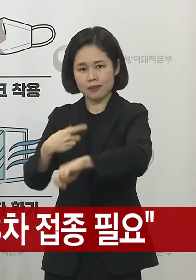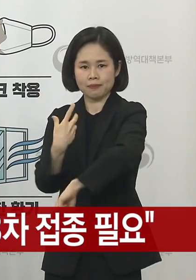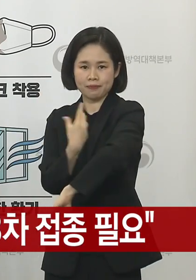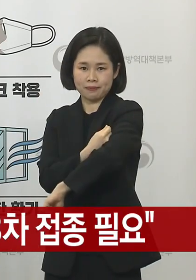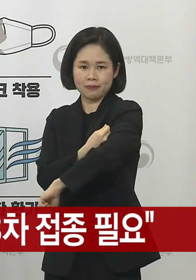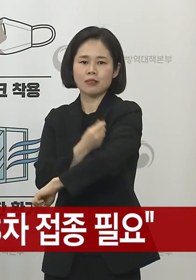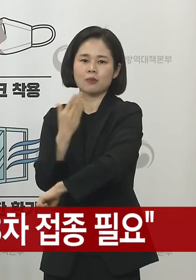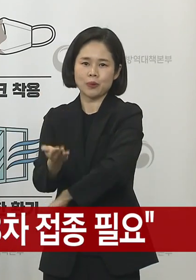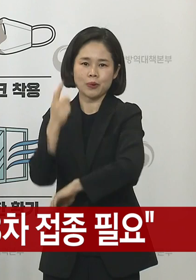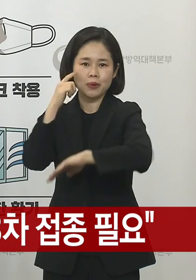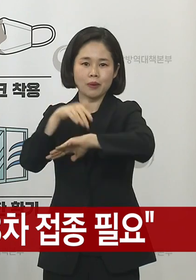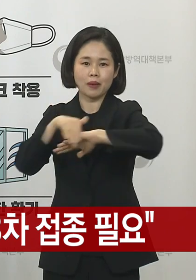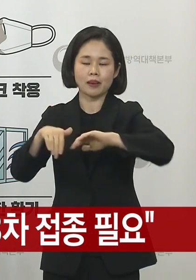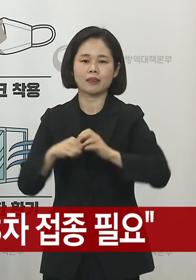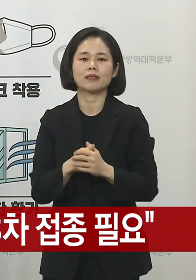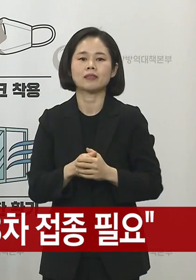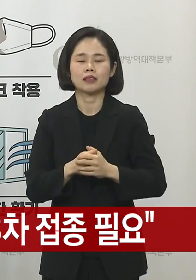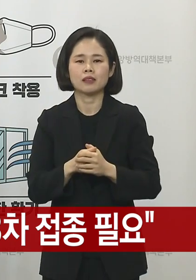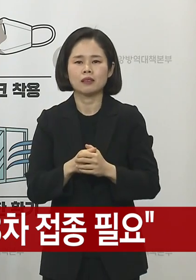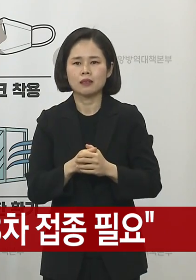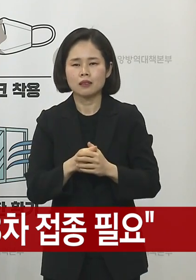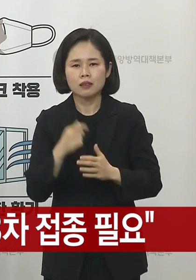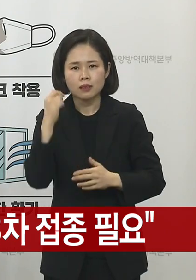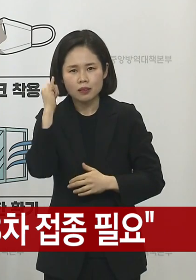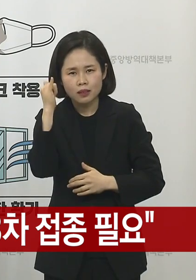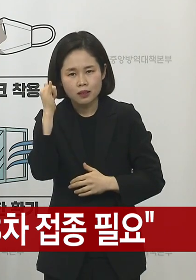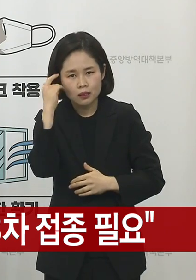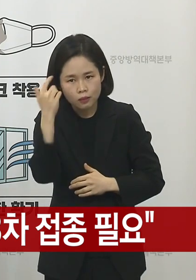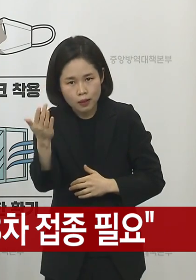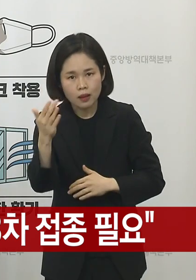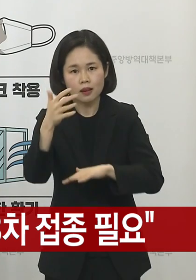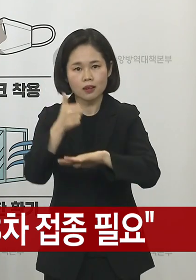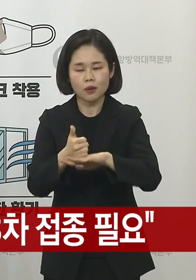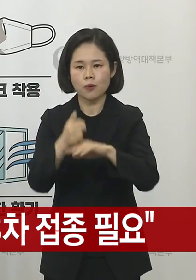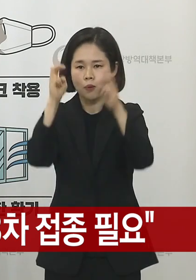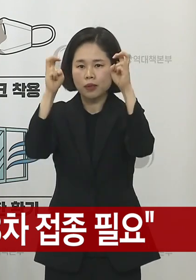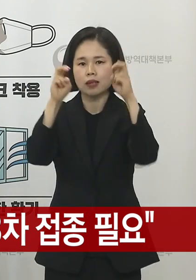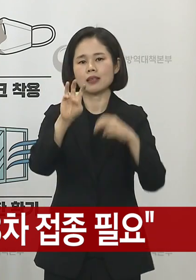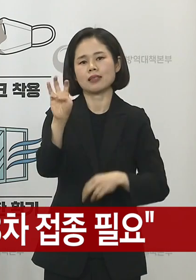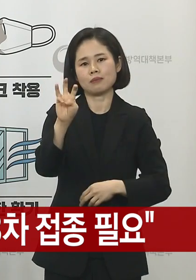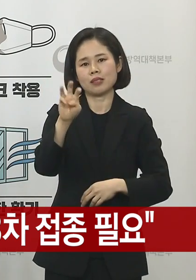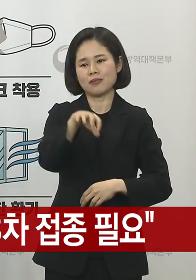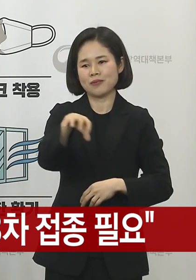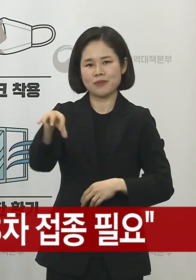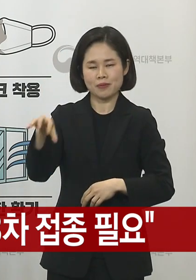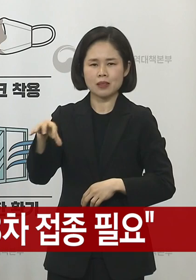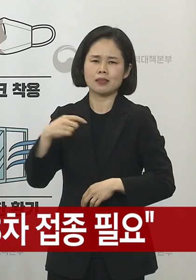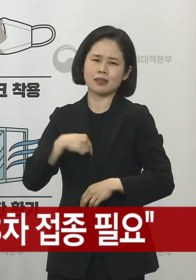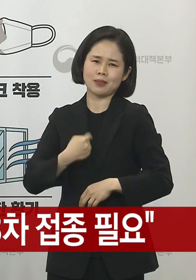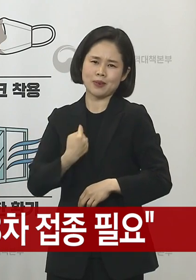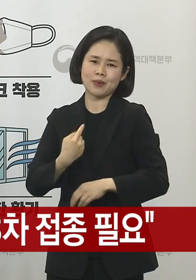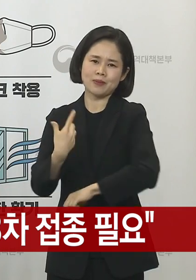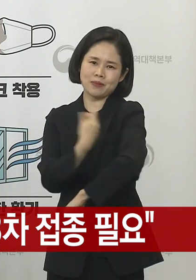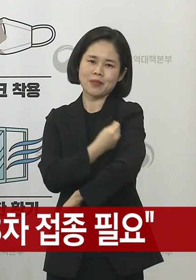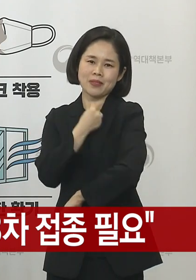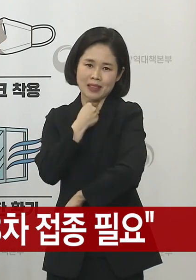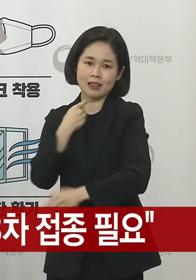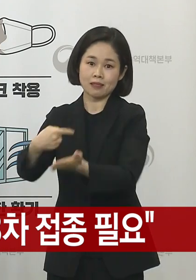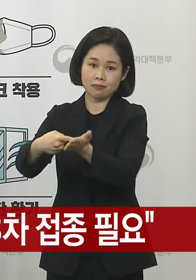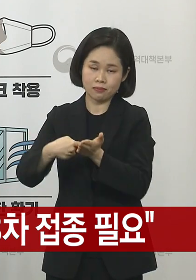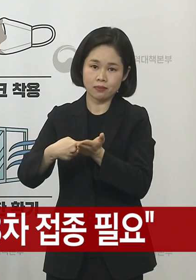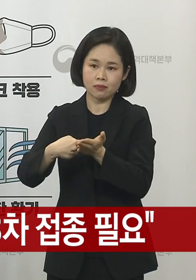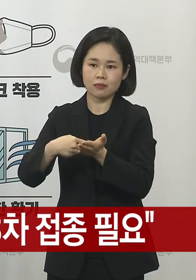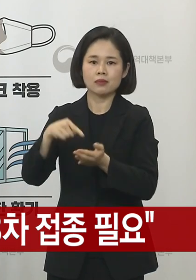실시할 계획입니다. 수요조사를 통해서 30여 개 사업장이 자체 접종을 희망하였고 소속 근로자